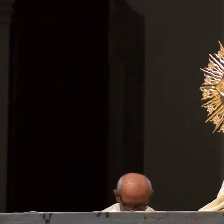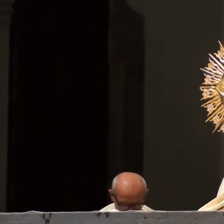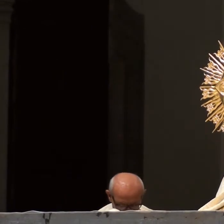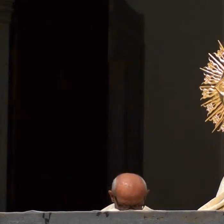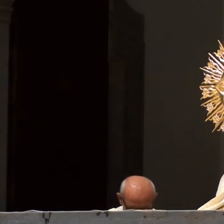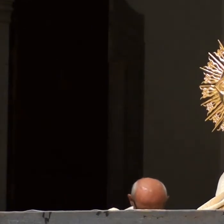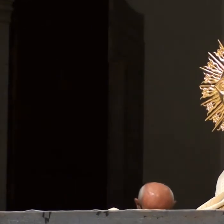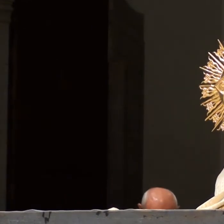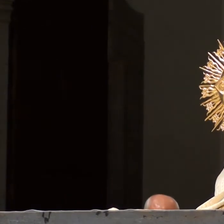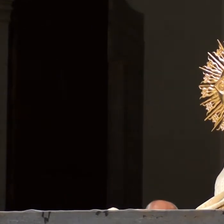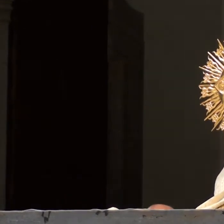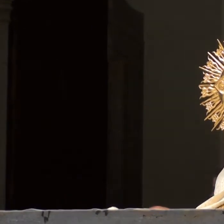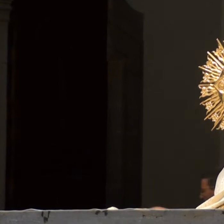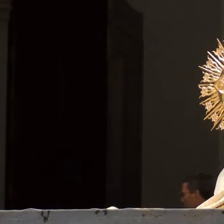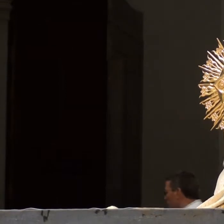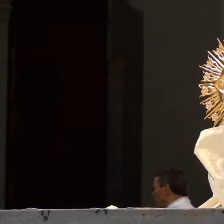los siglos